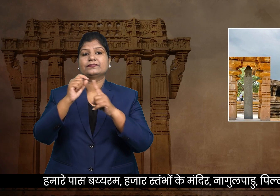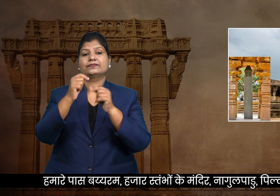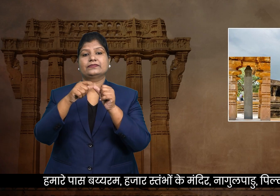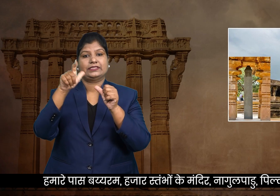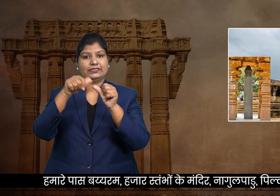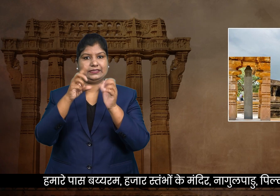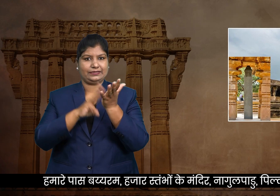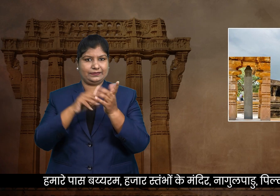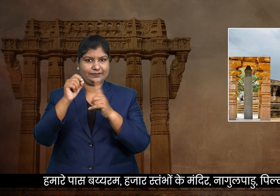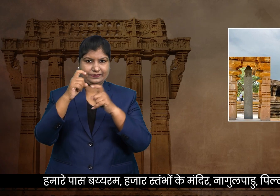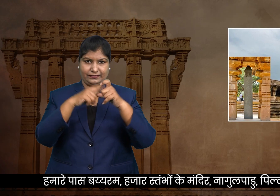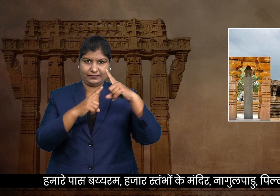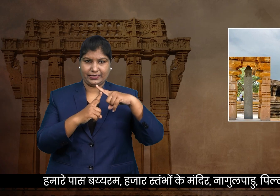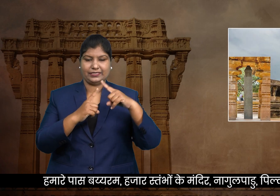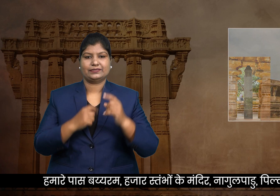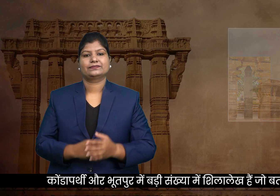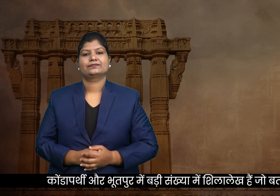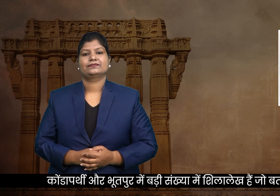पालमपेट,